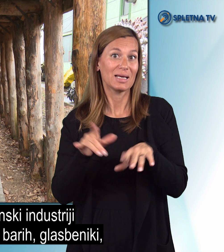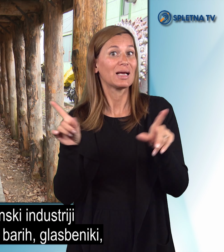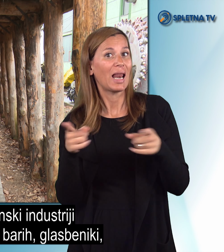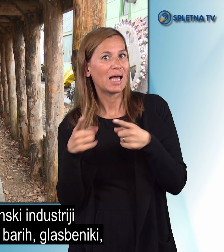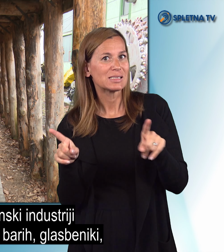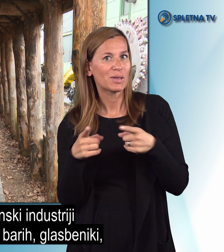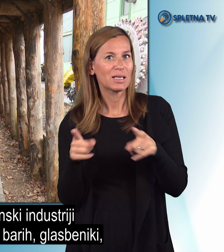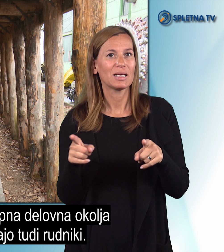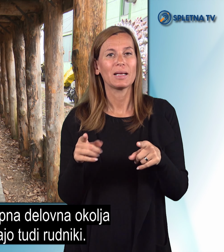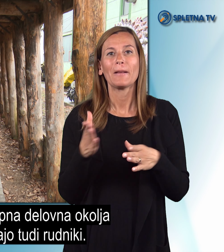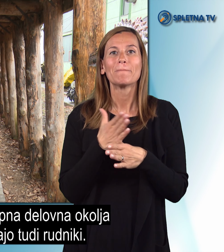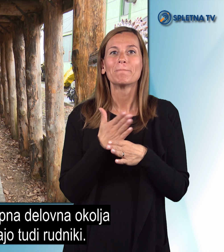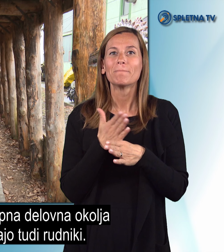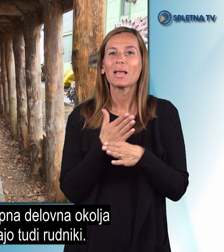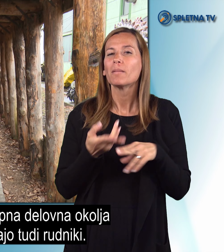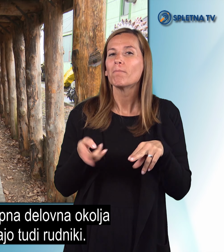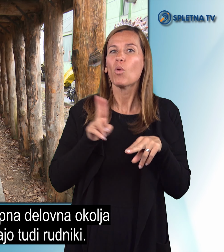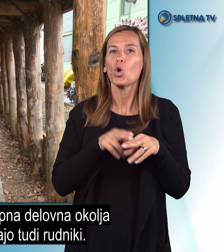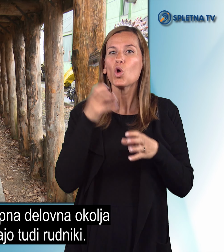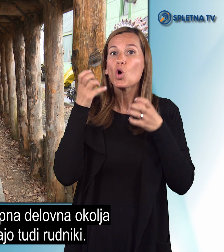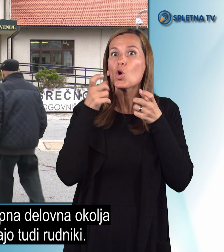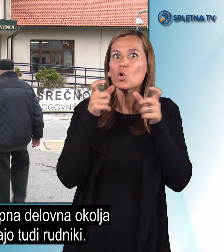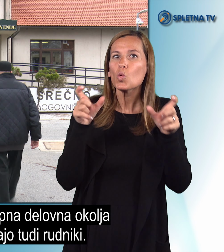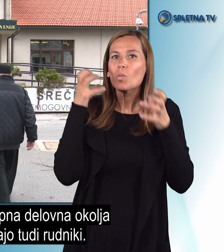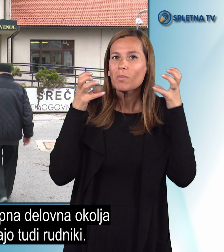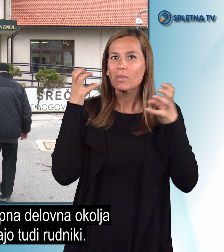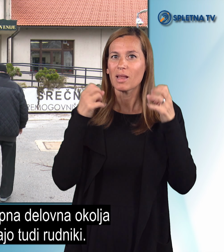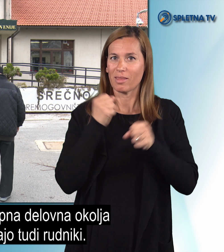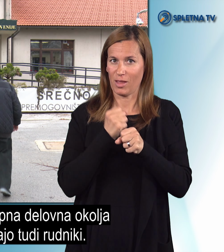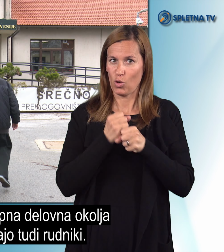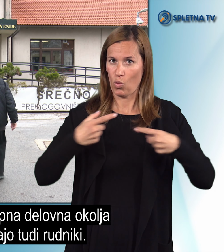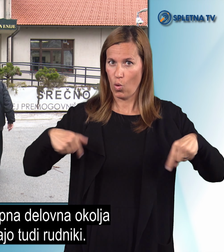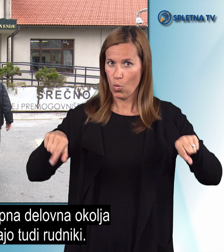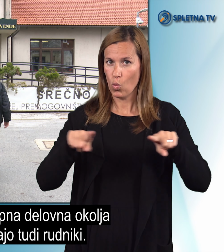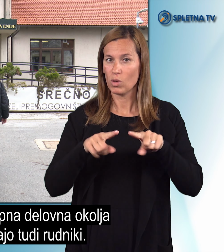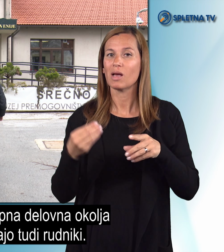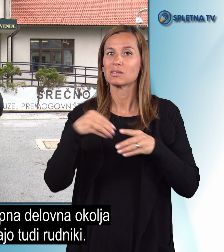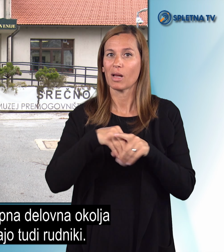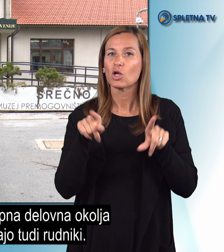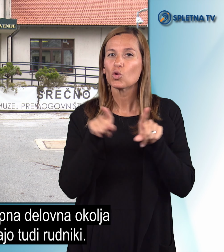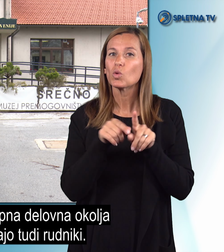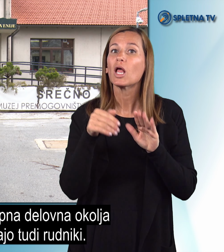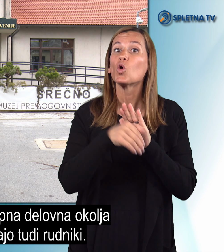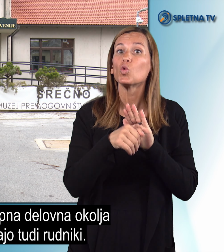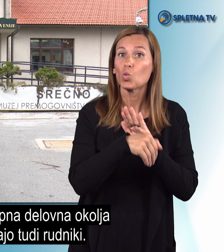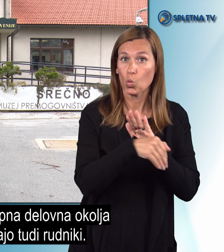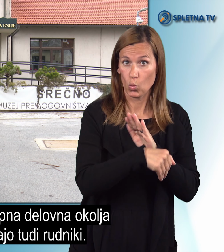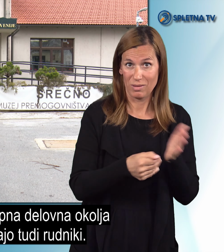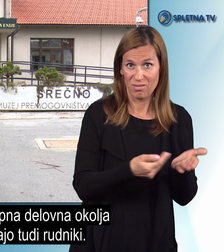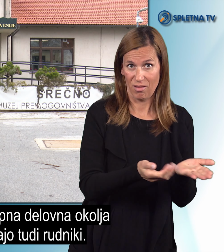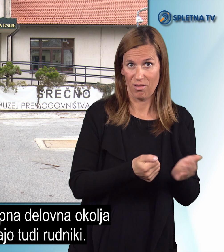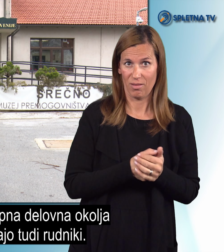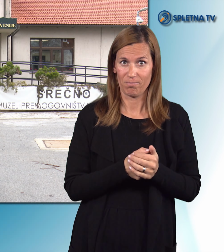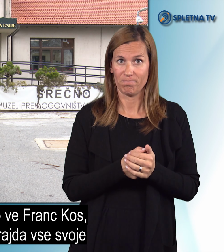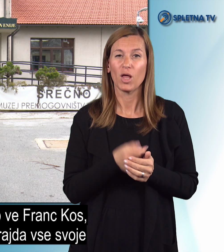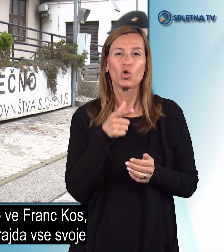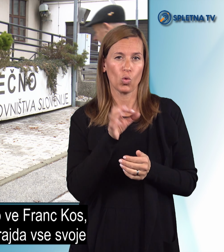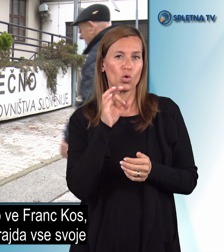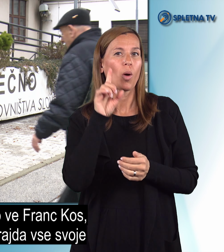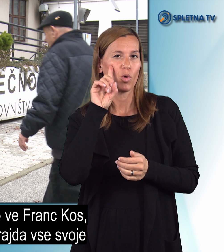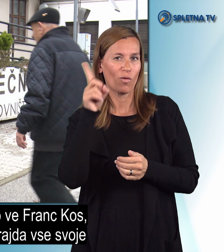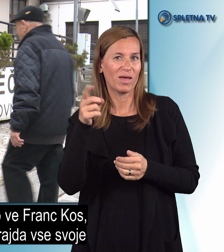barih, glasbeniki. Med bolj hrupna delovna okolja pa spadajo tudi rudniki. To